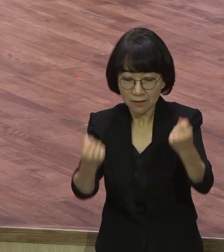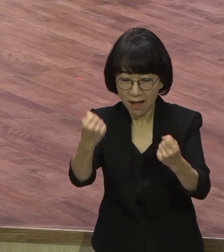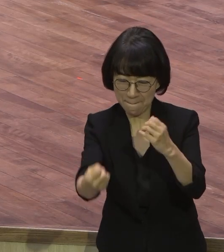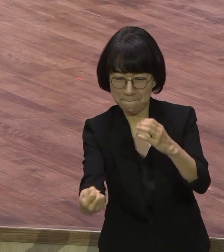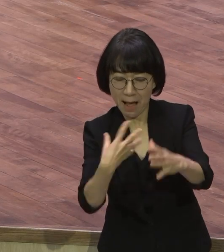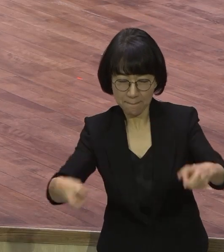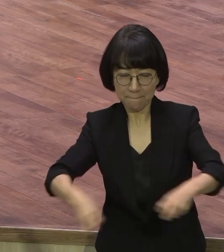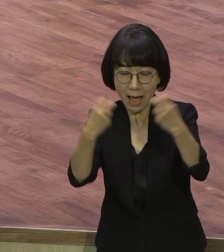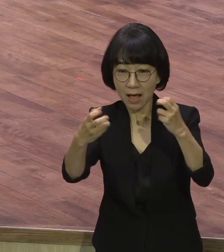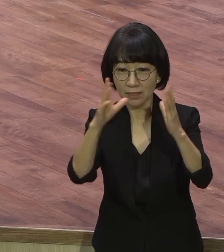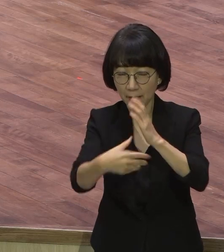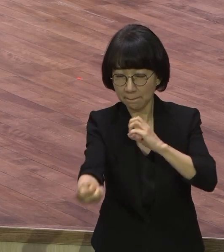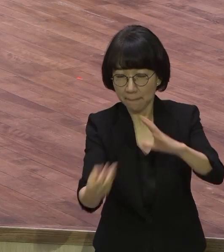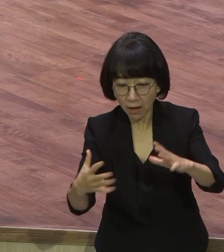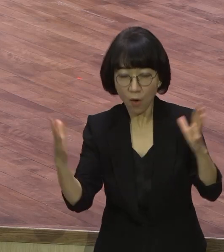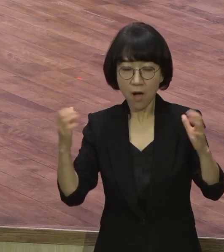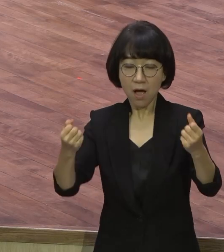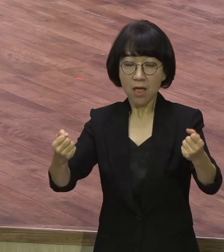이게 무슨 말이에요?